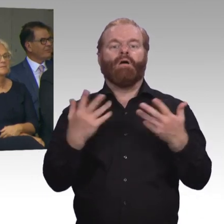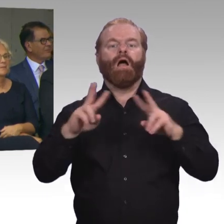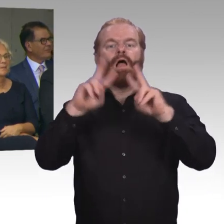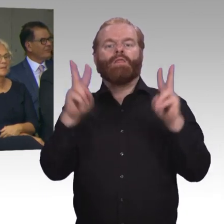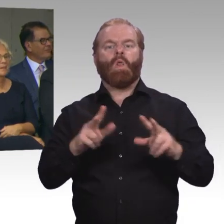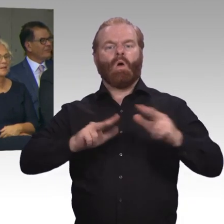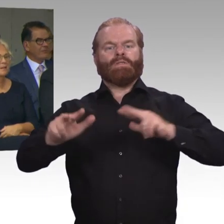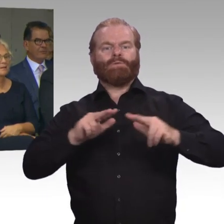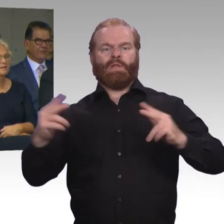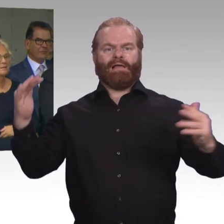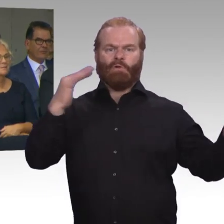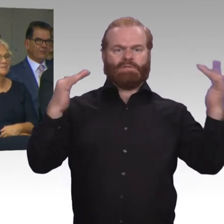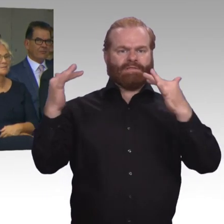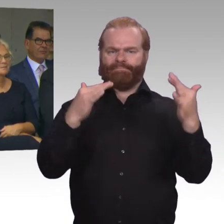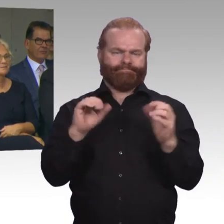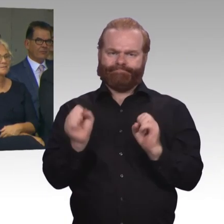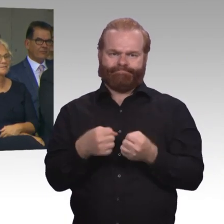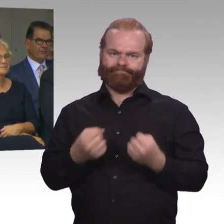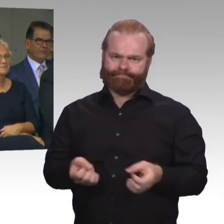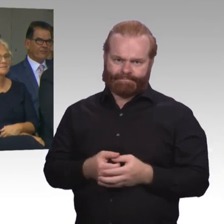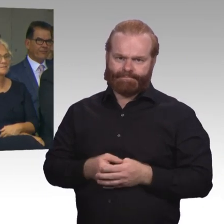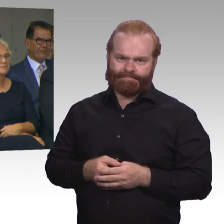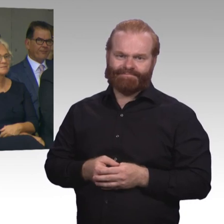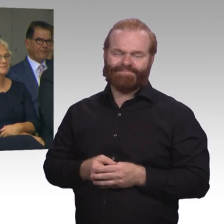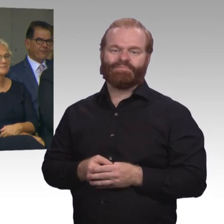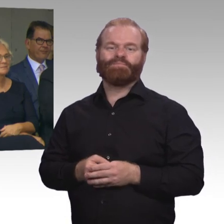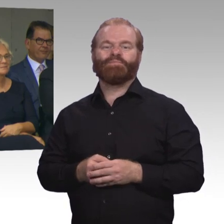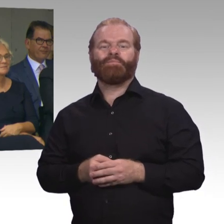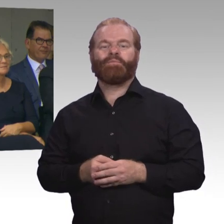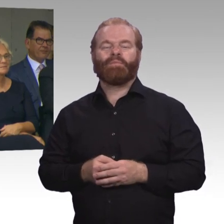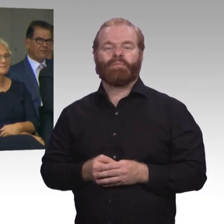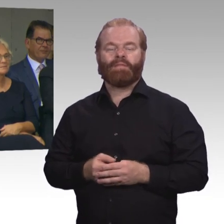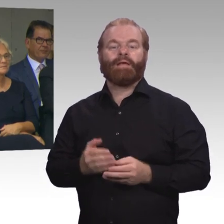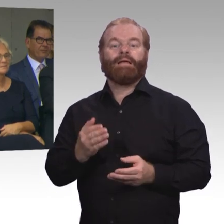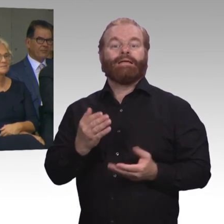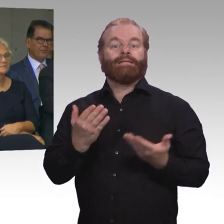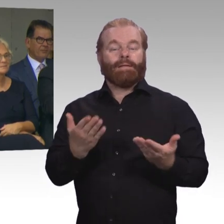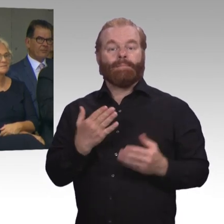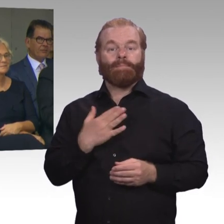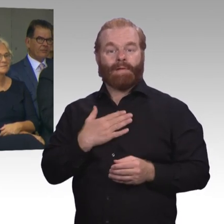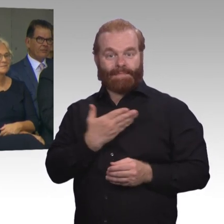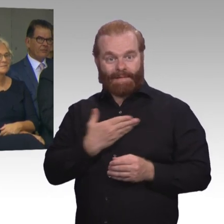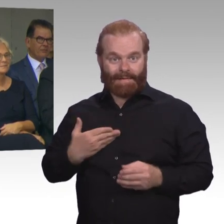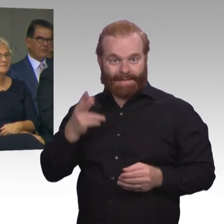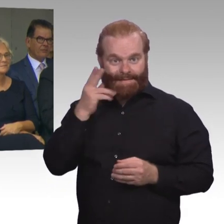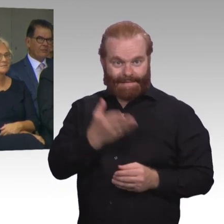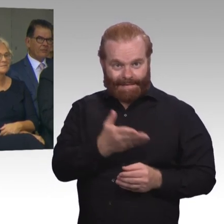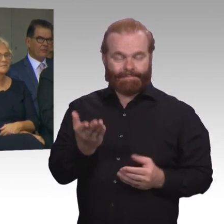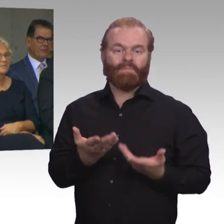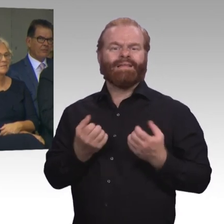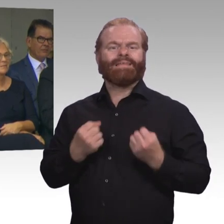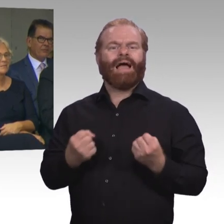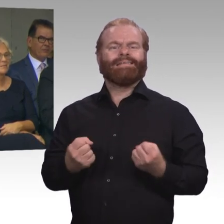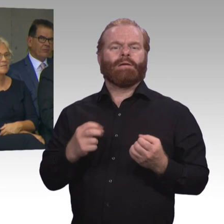formulieren, längst nicht mehr das alleinige Feld der Regierung. Frau Ministerin, Ihnen steht ein selbstbewusstes Parlament